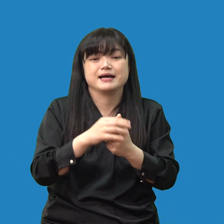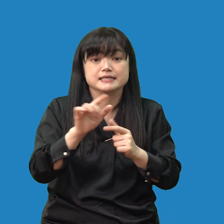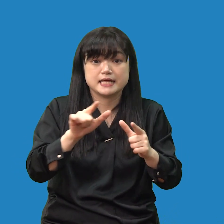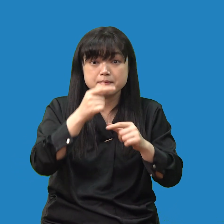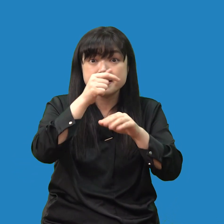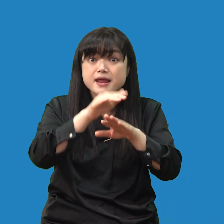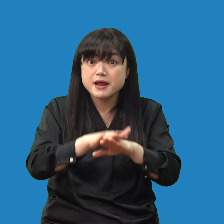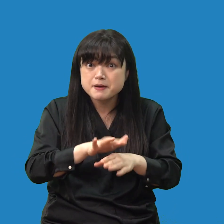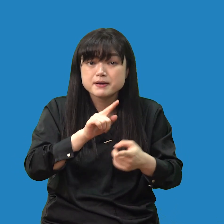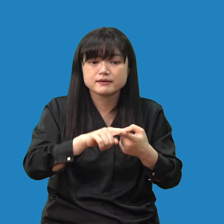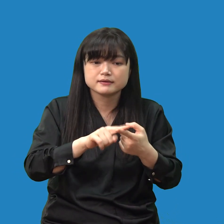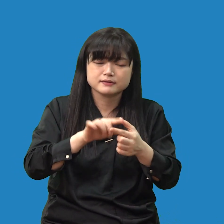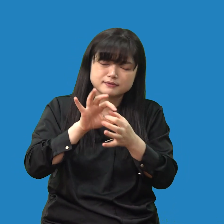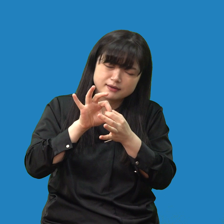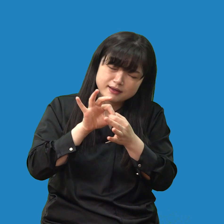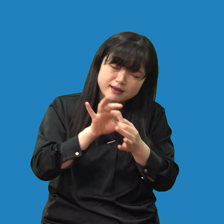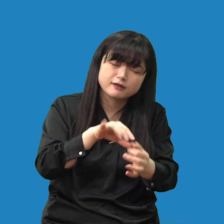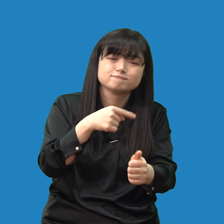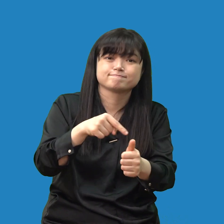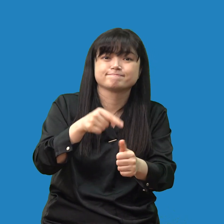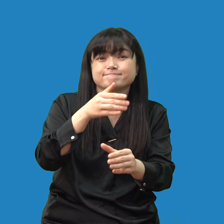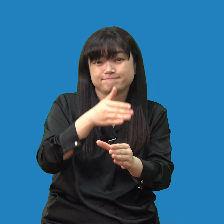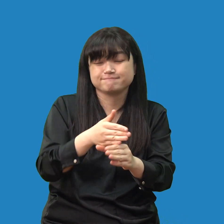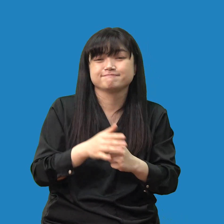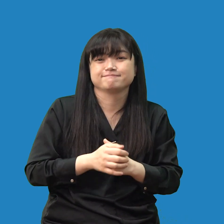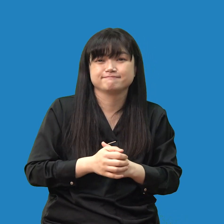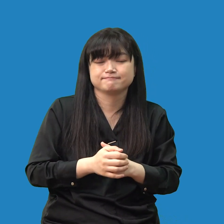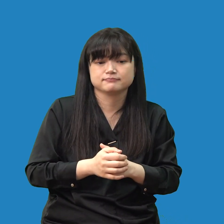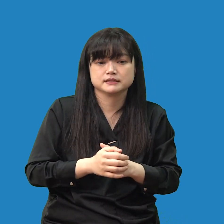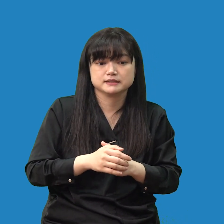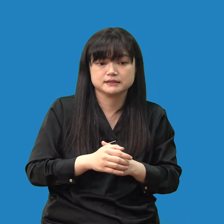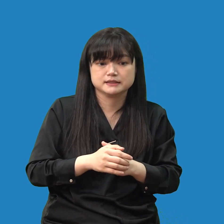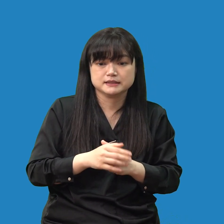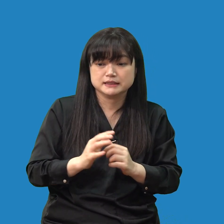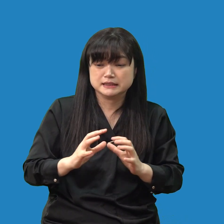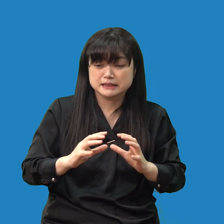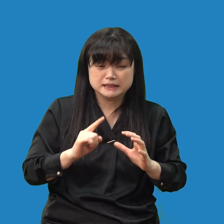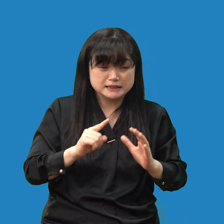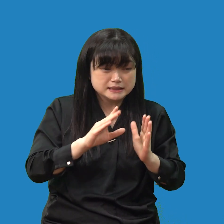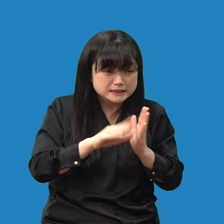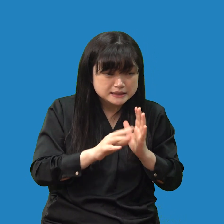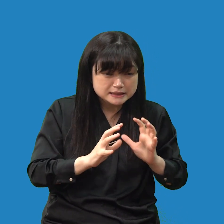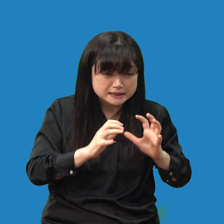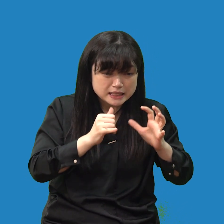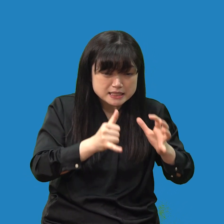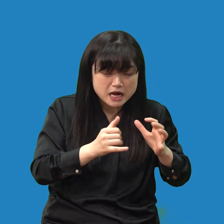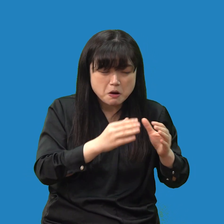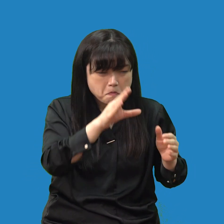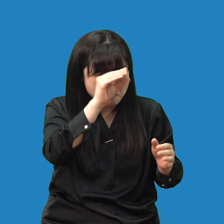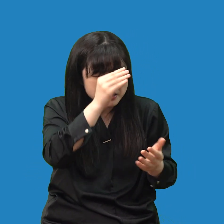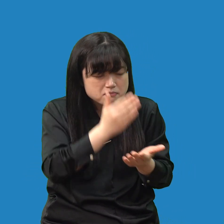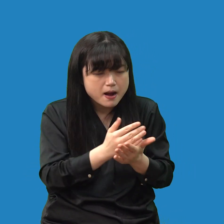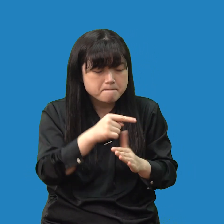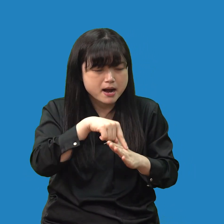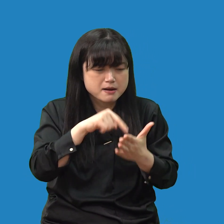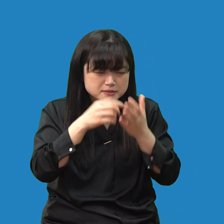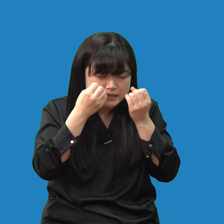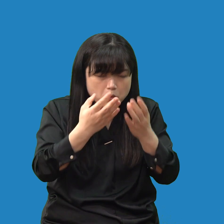삶의 예배를 계속 다루고 있습니다. 이 세대를 본받지 말고 우리 마음을 새롭게